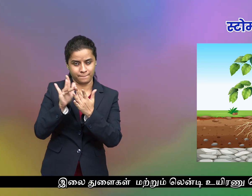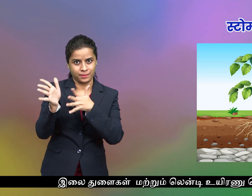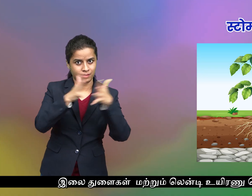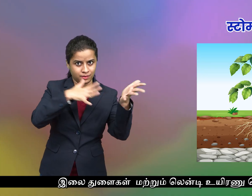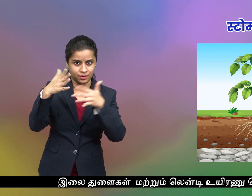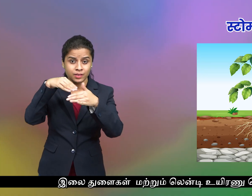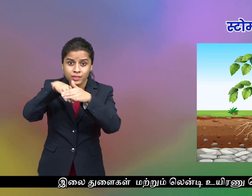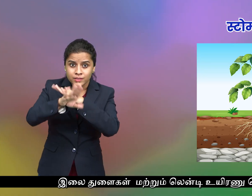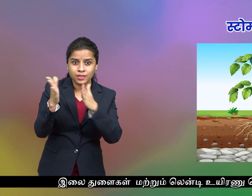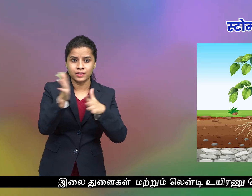உயிரணு வெளியேயும்